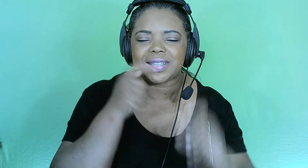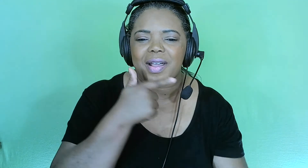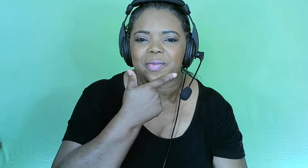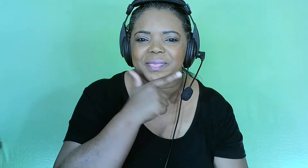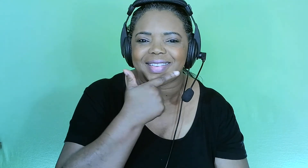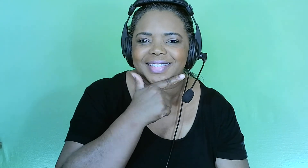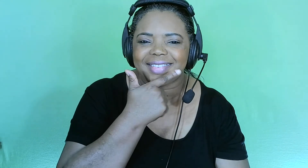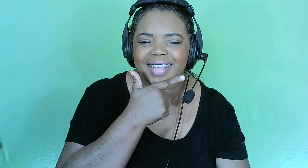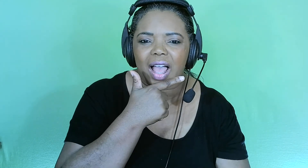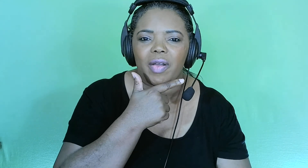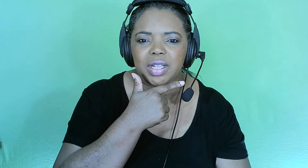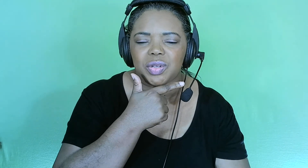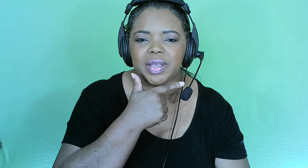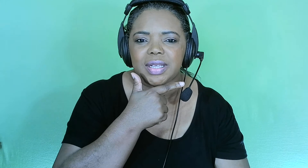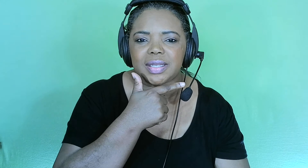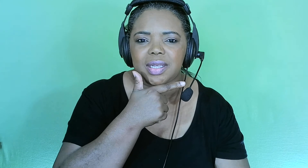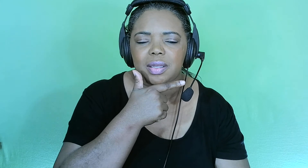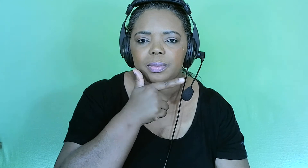expressão. Alguém sorri assim?